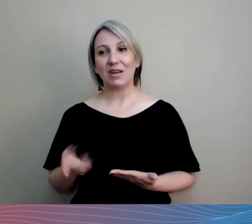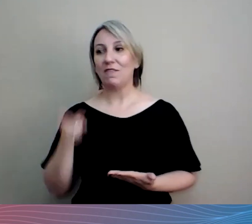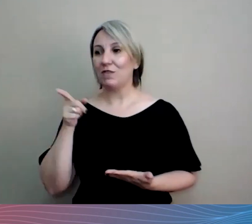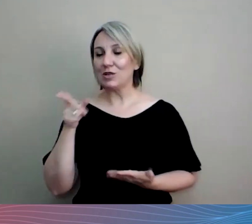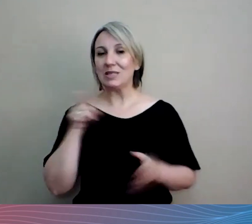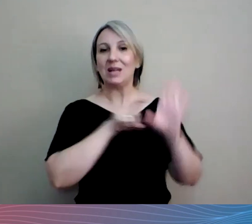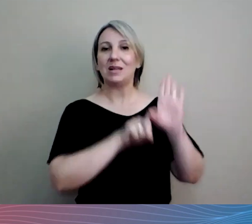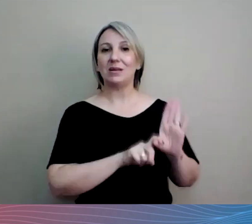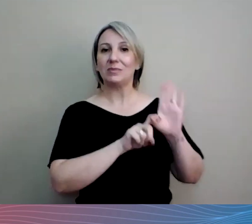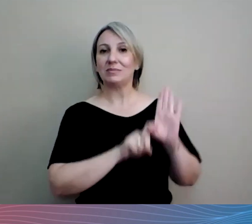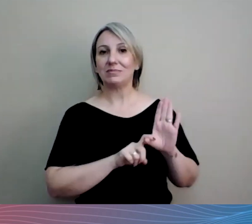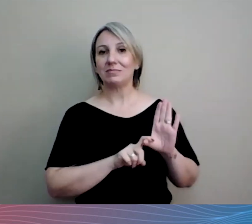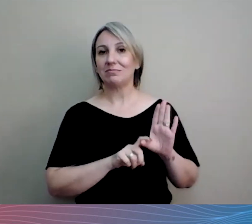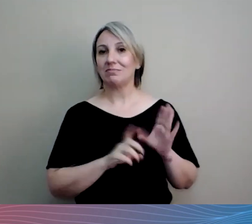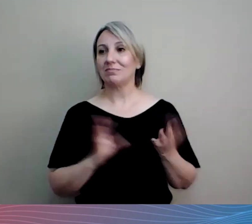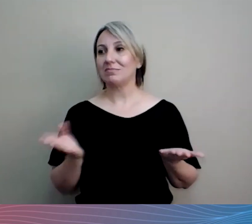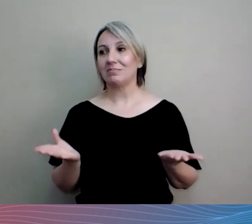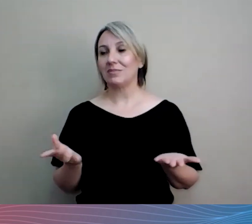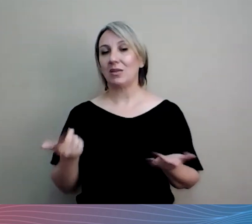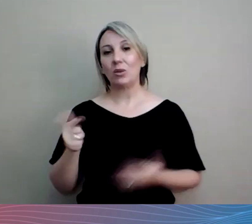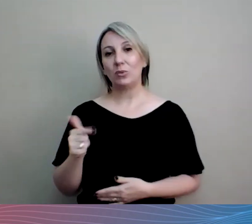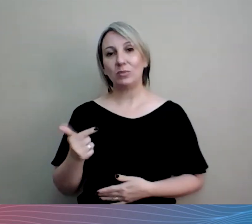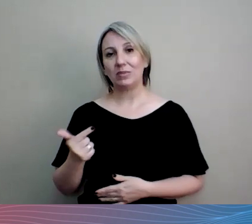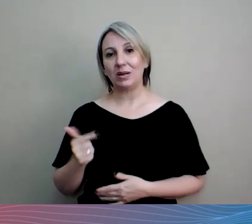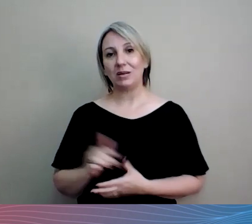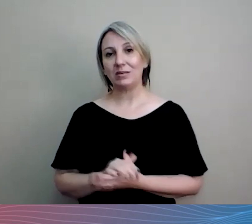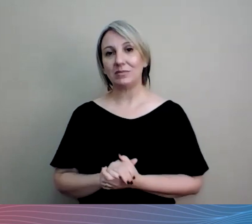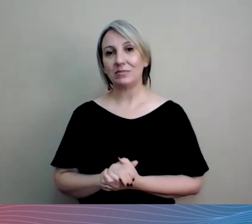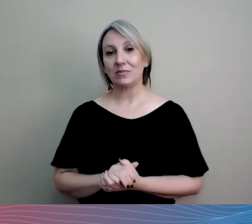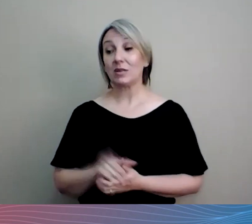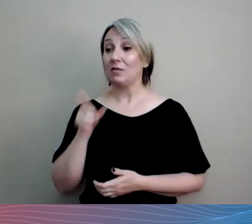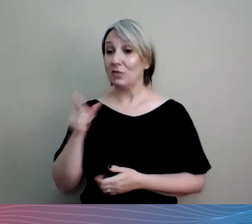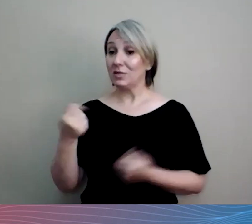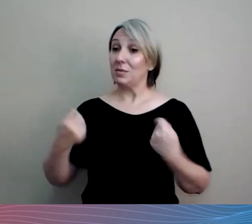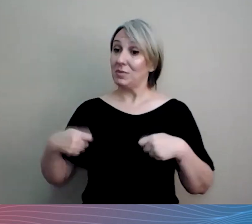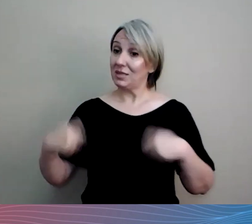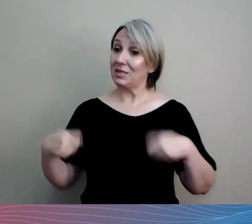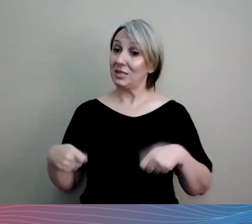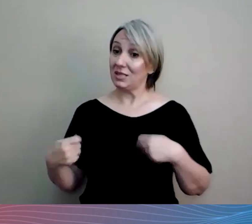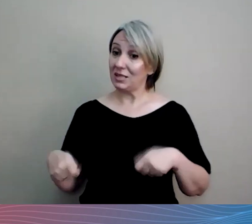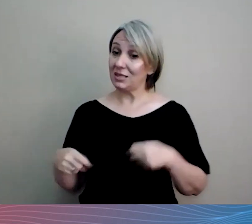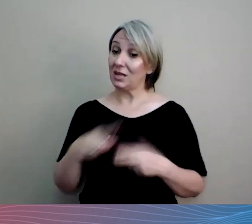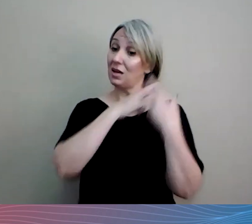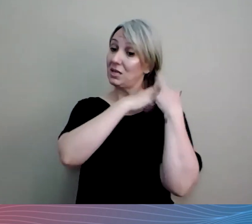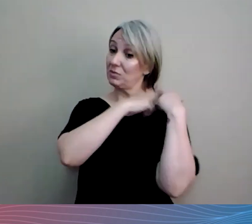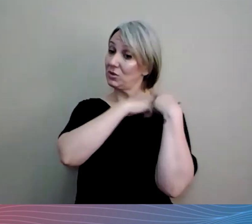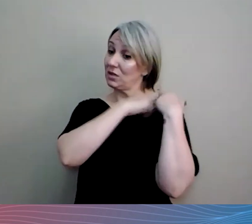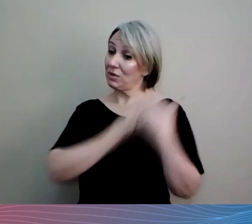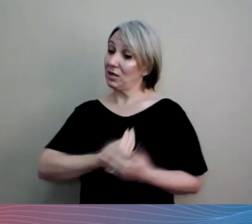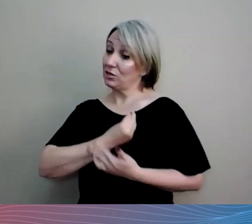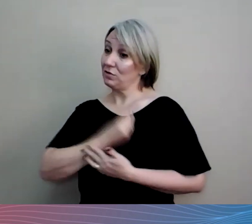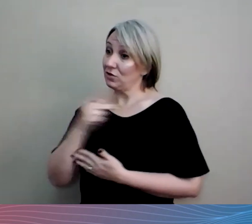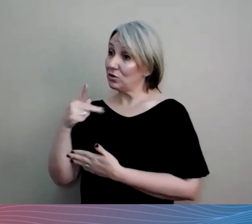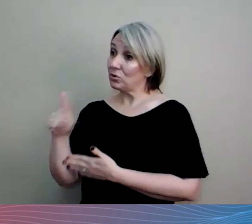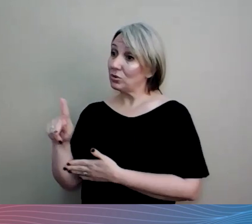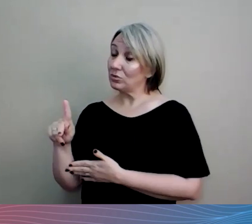diga que não sabe fazer nada, e nós vamos aperfeiçoá-lo, vamos ajudá-lo, não é isso? Na vida normal da